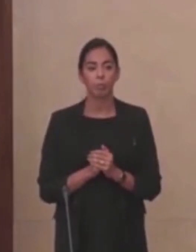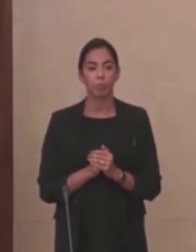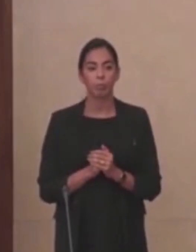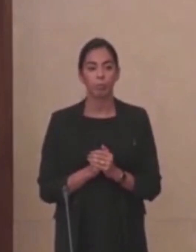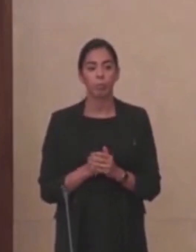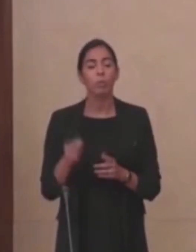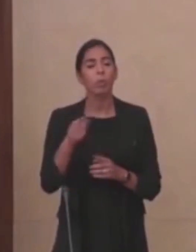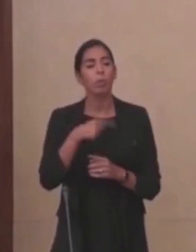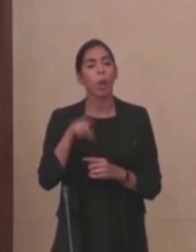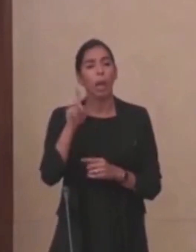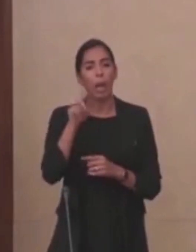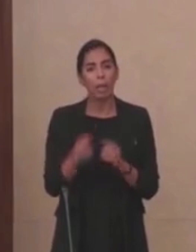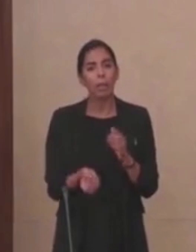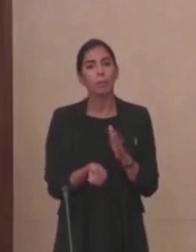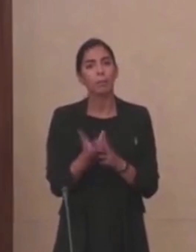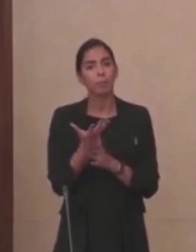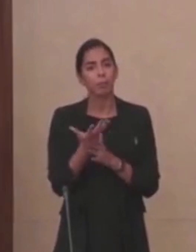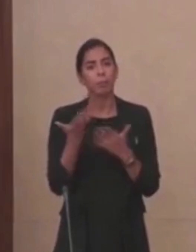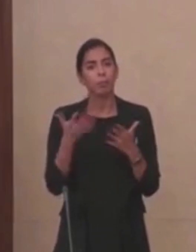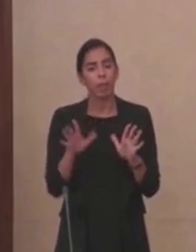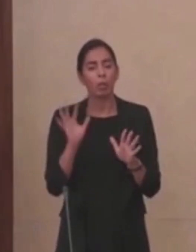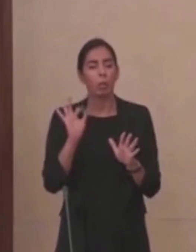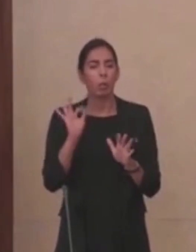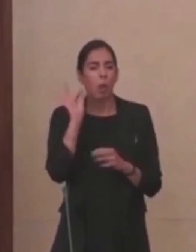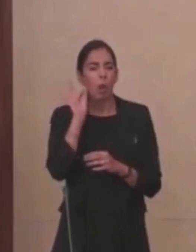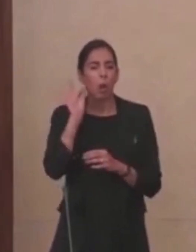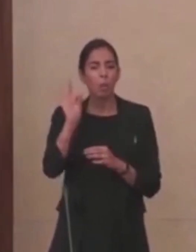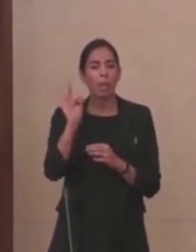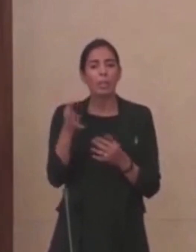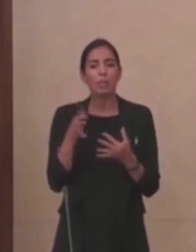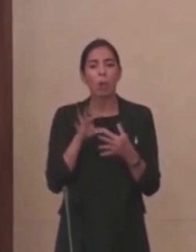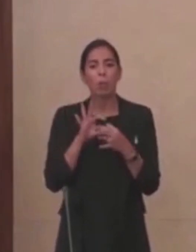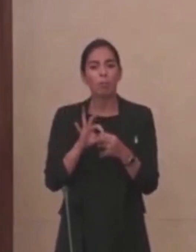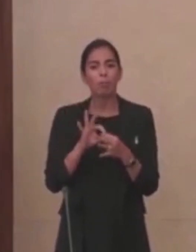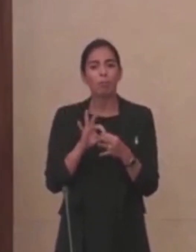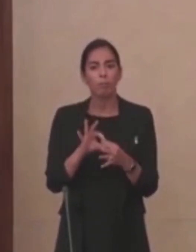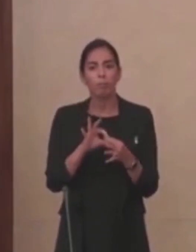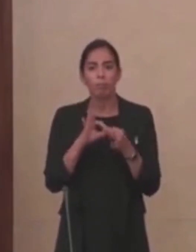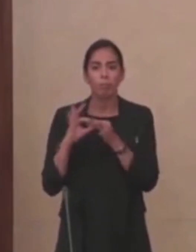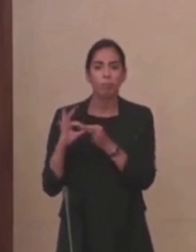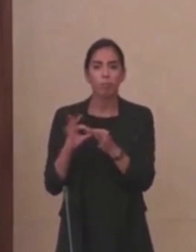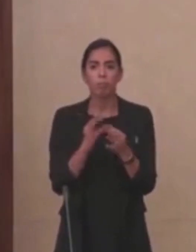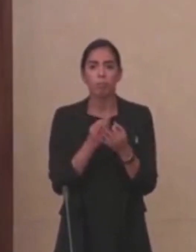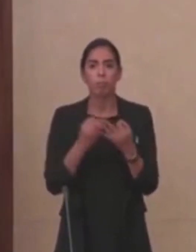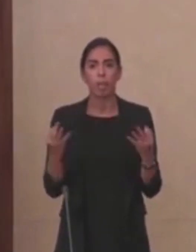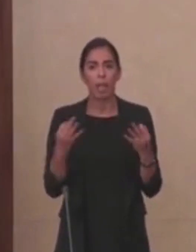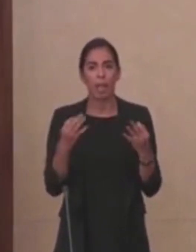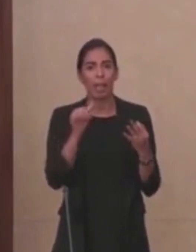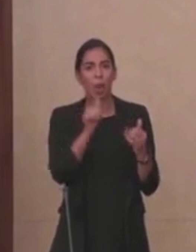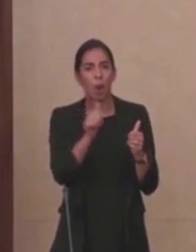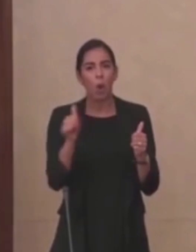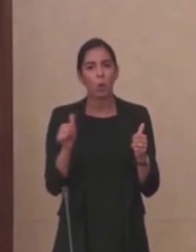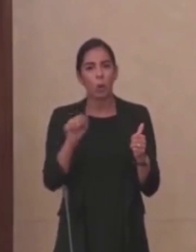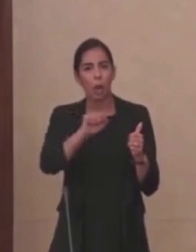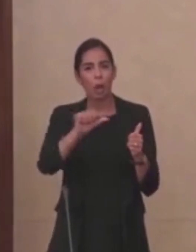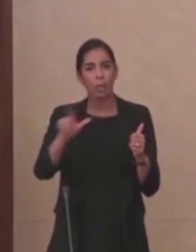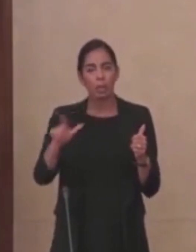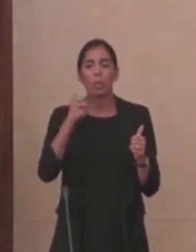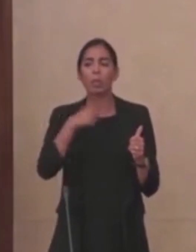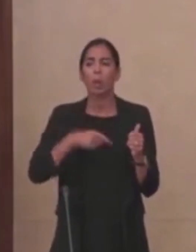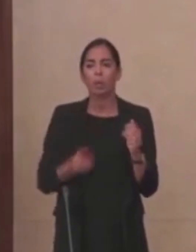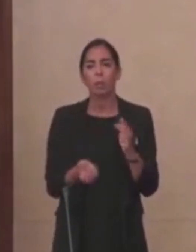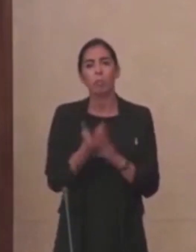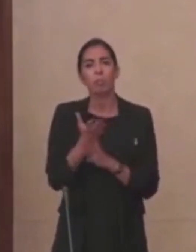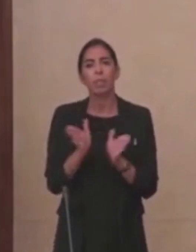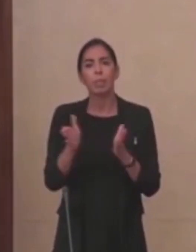faire leur travail. Nous avons même créé pour coordonner les unités de crise de